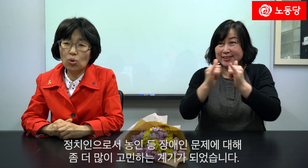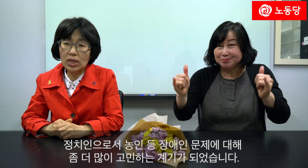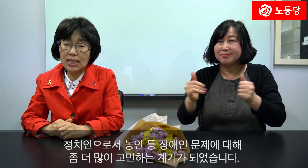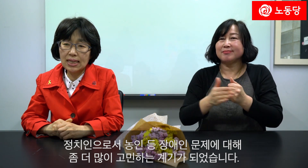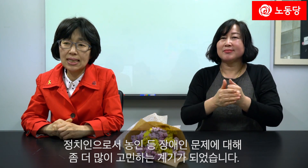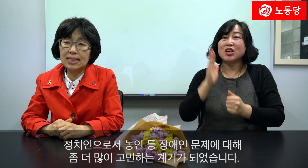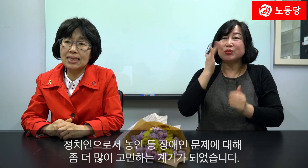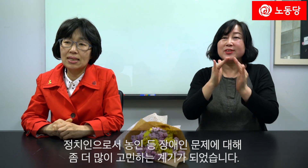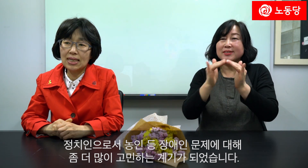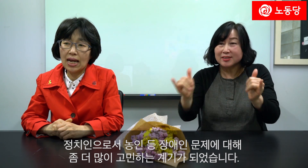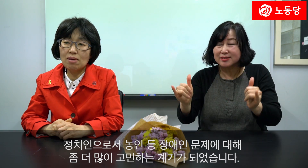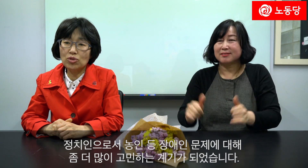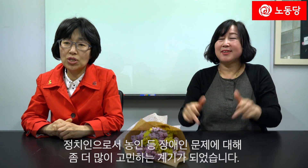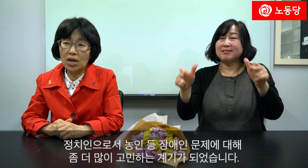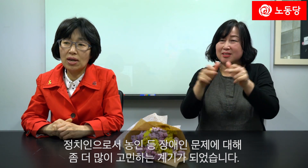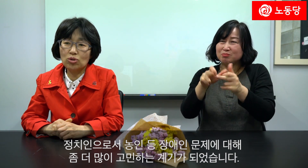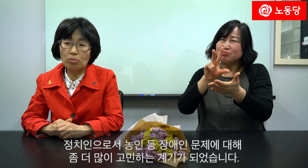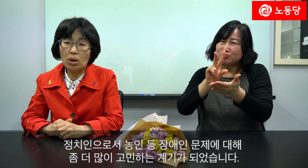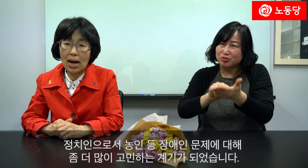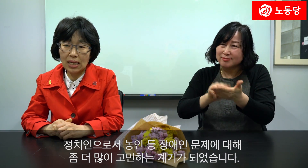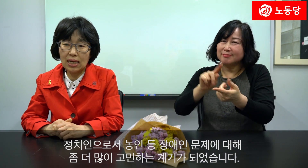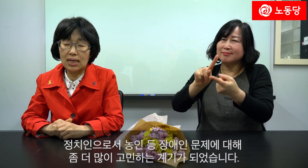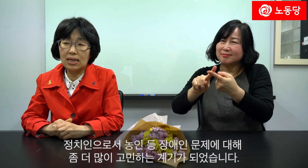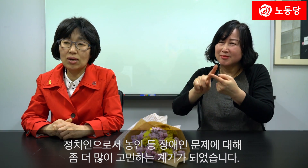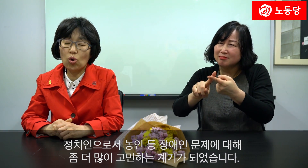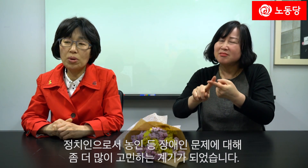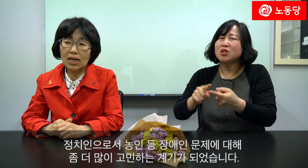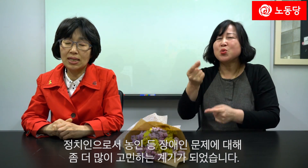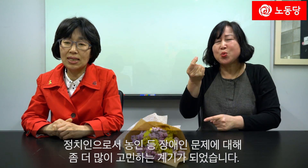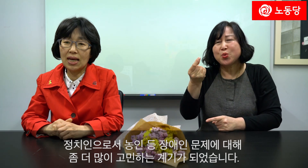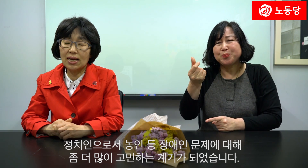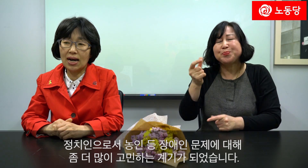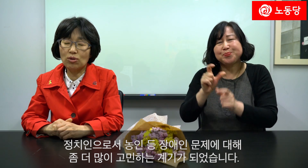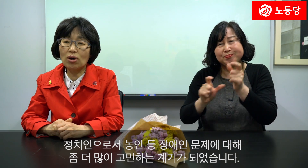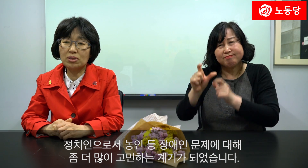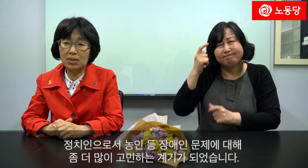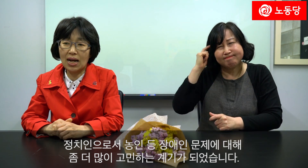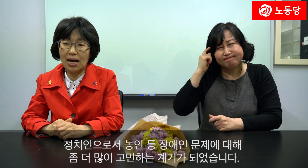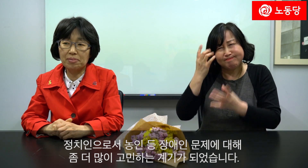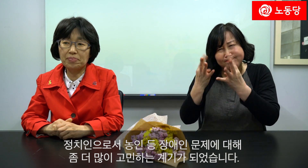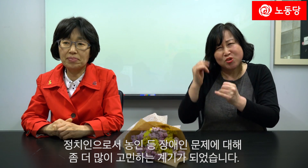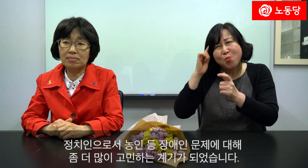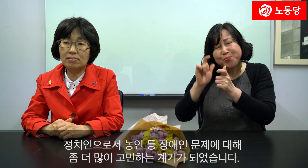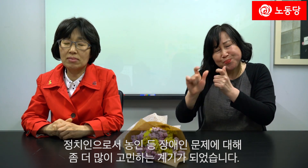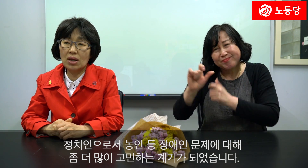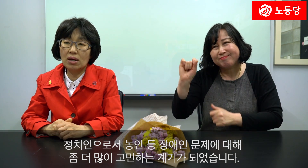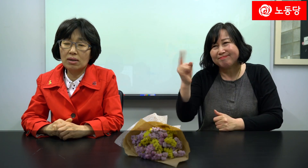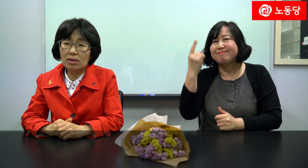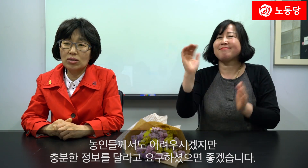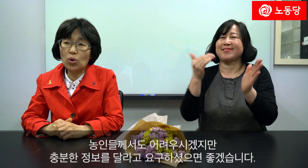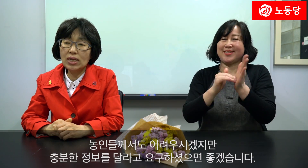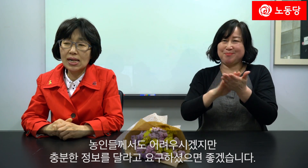정치인으로서 농인 등 장애인 문제에 좀 더 많이 고민하는 계기가 되었습니다.